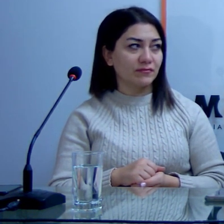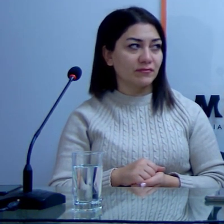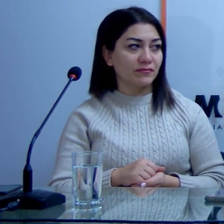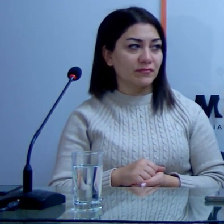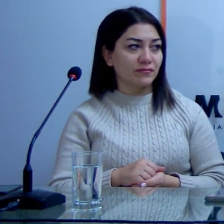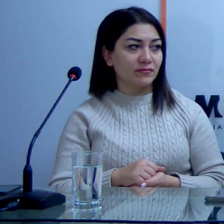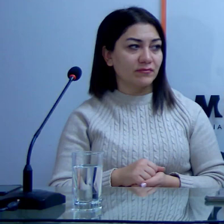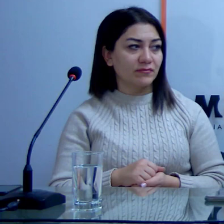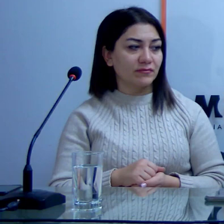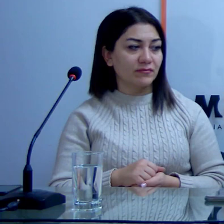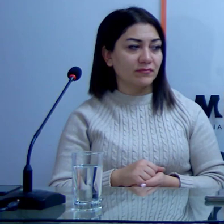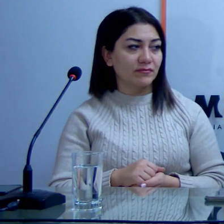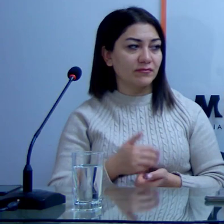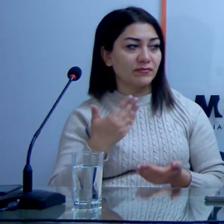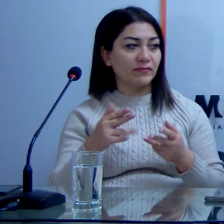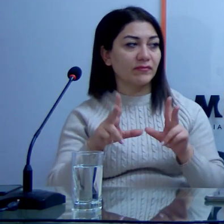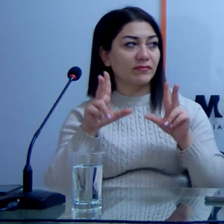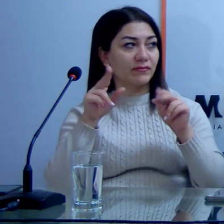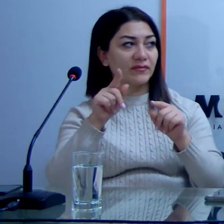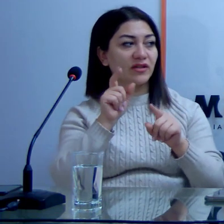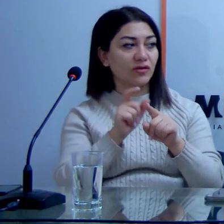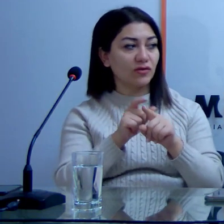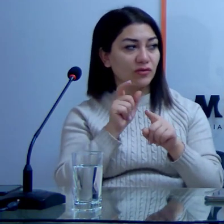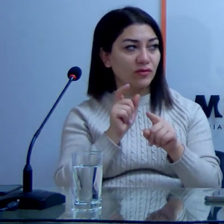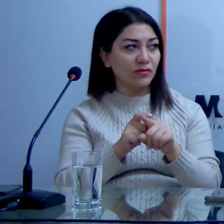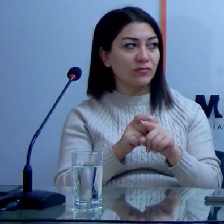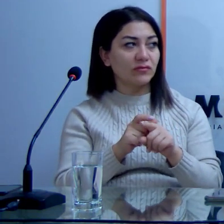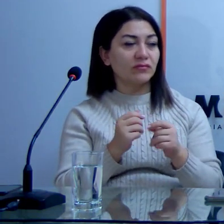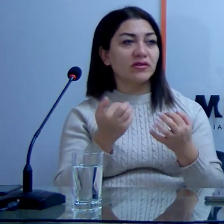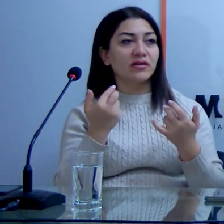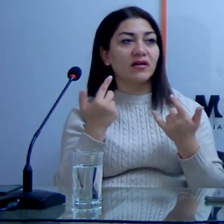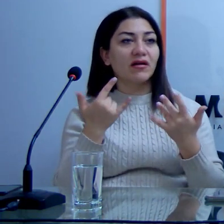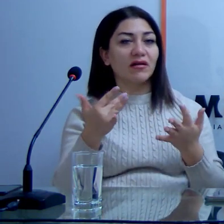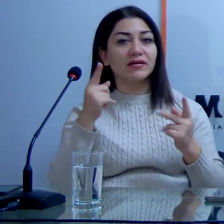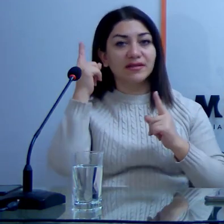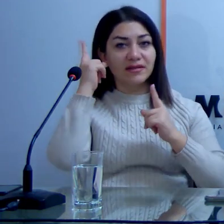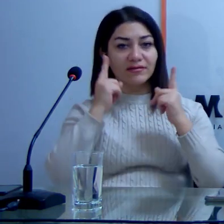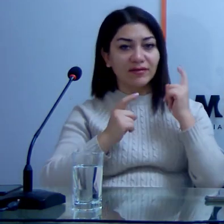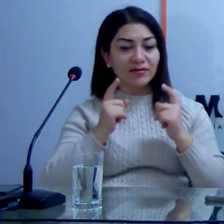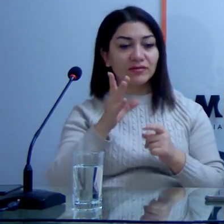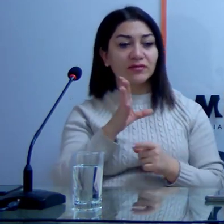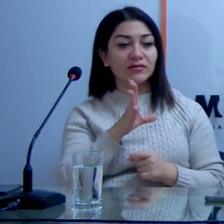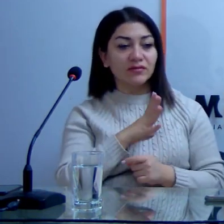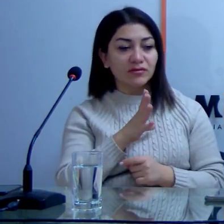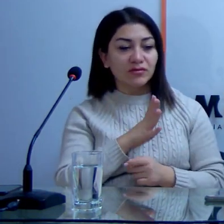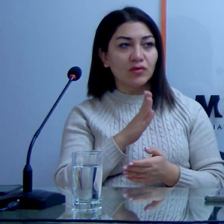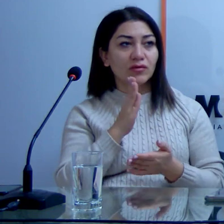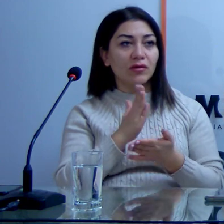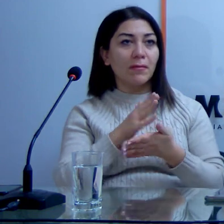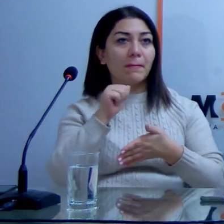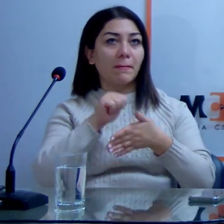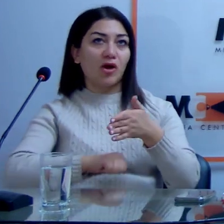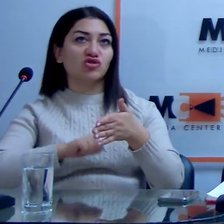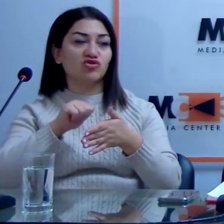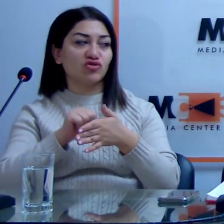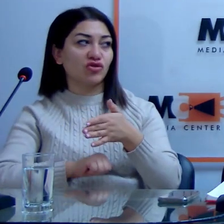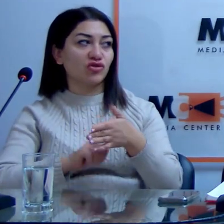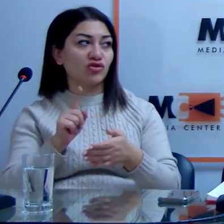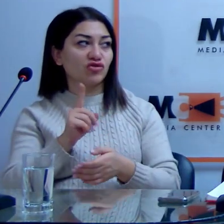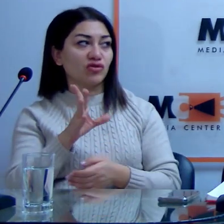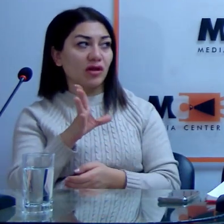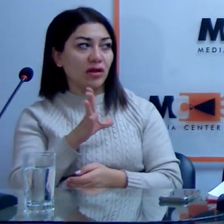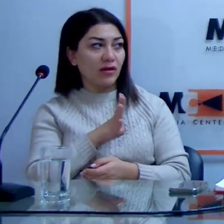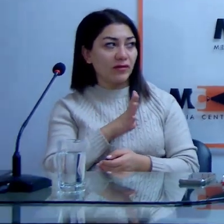Ու եթե թեև դուք նշեցիք, հա, ձեր խոսքով, որ քանակական տվյալներ են, արդյոք կա նաև պատճառը, հա, որն է եղել,